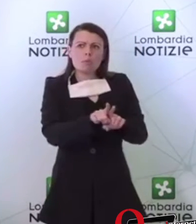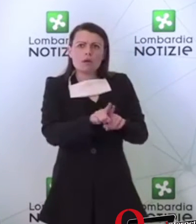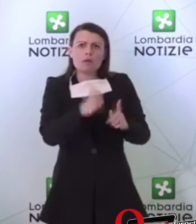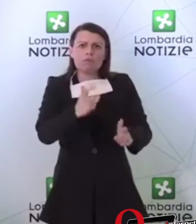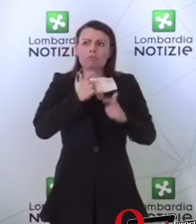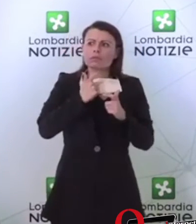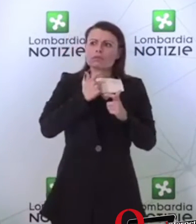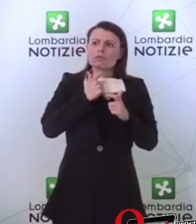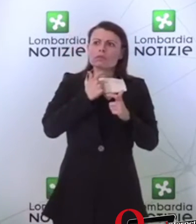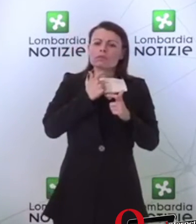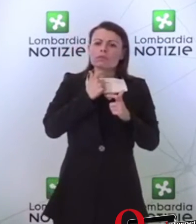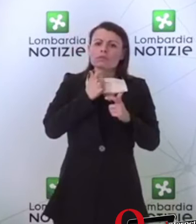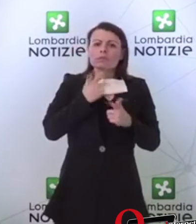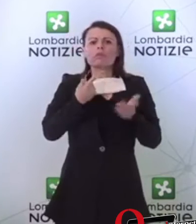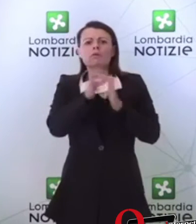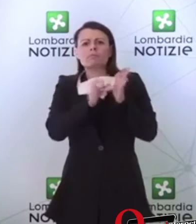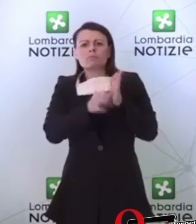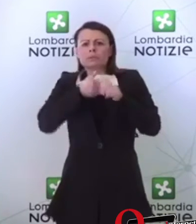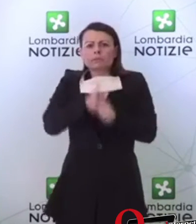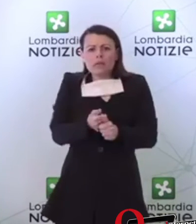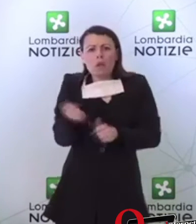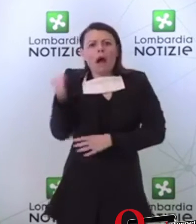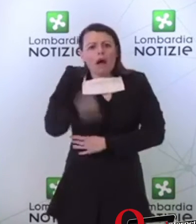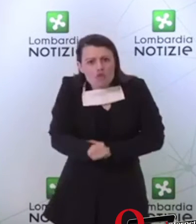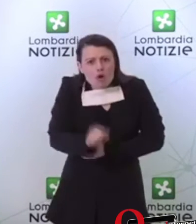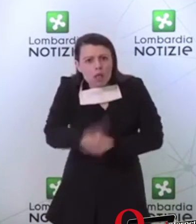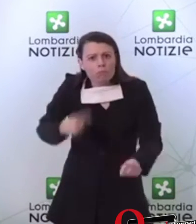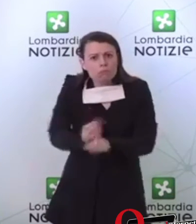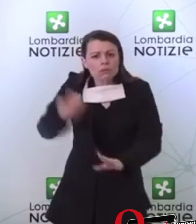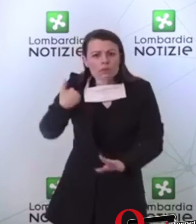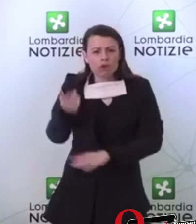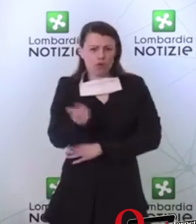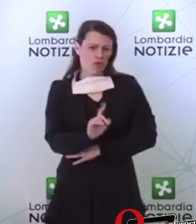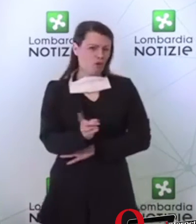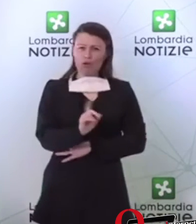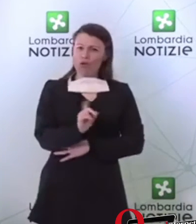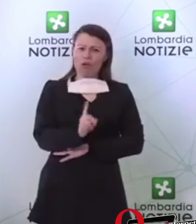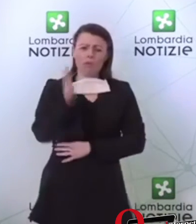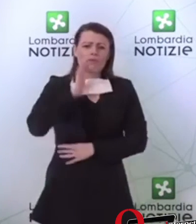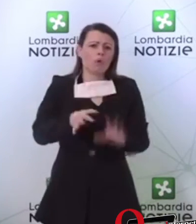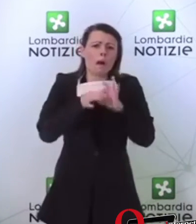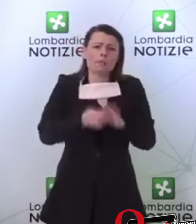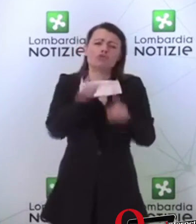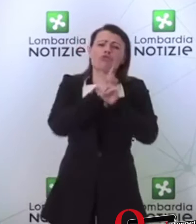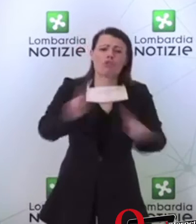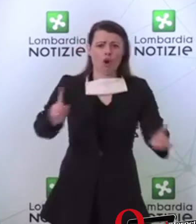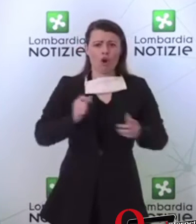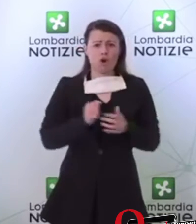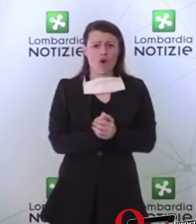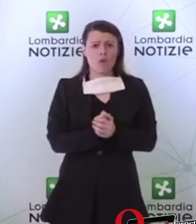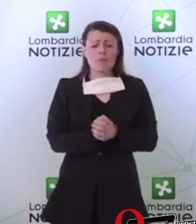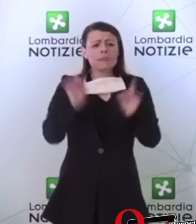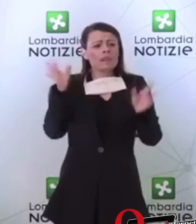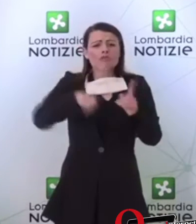a proseguire nel rispetto delle manovre. Amici, no, perché se ricominciamo la